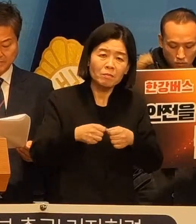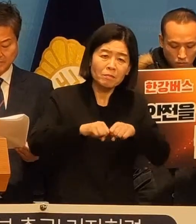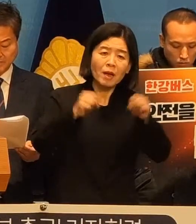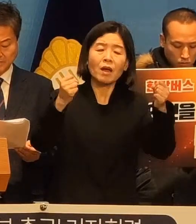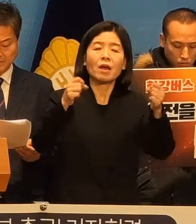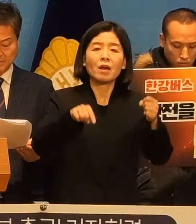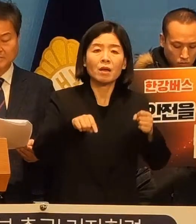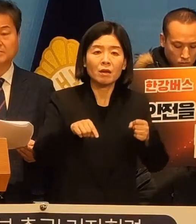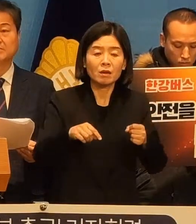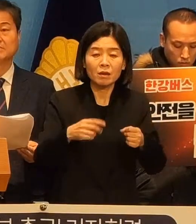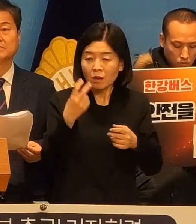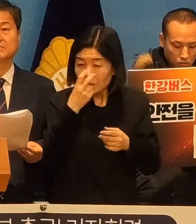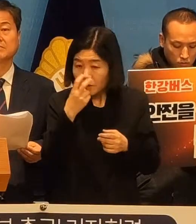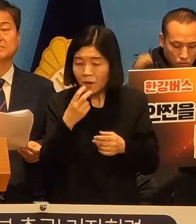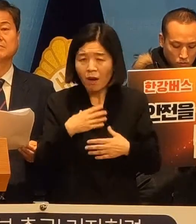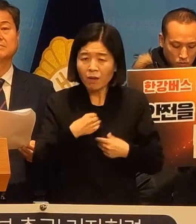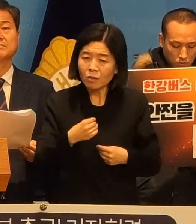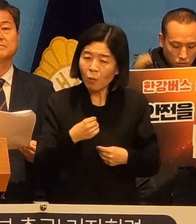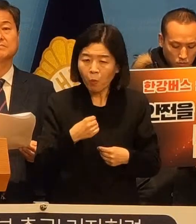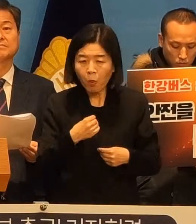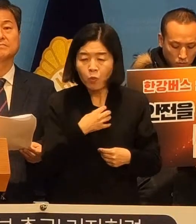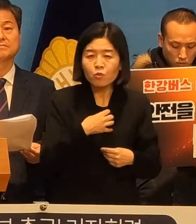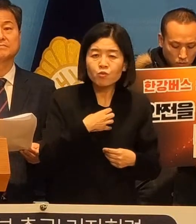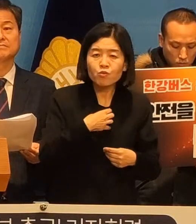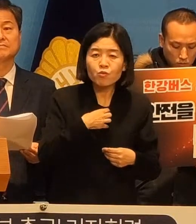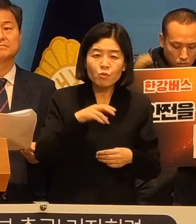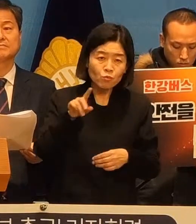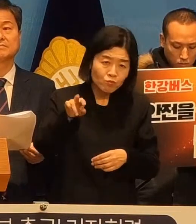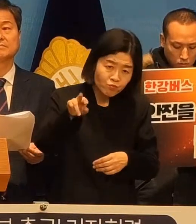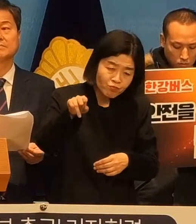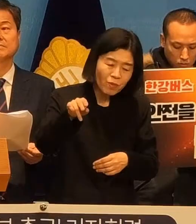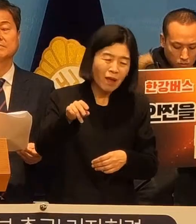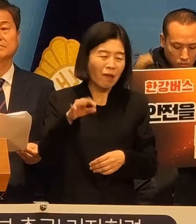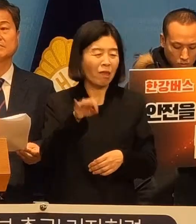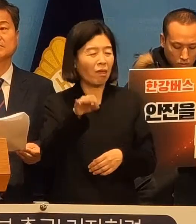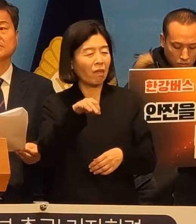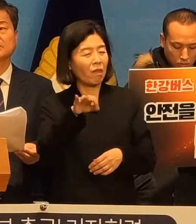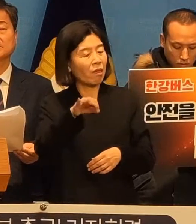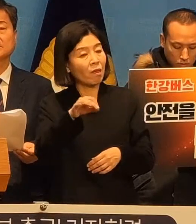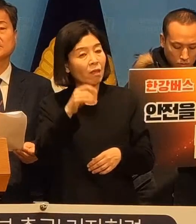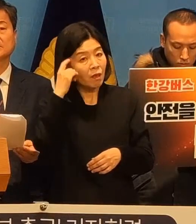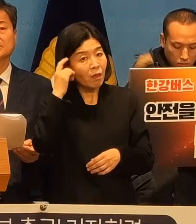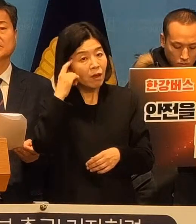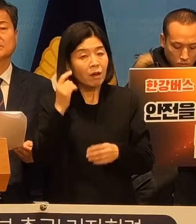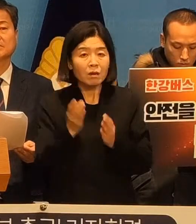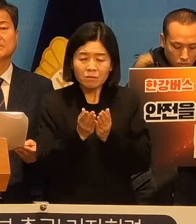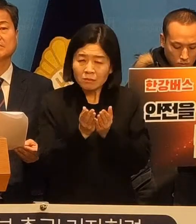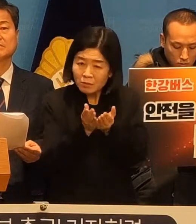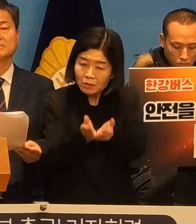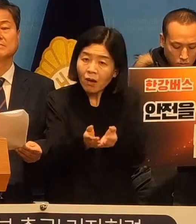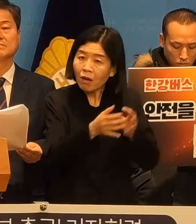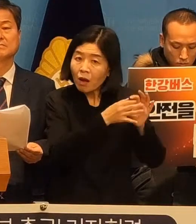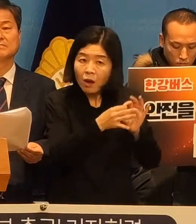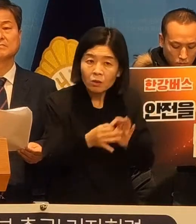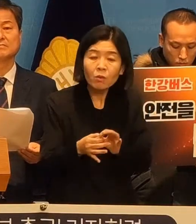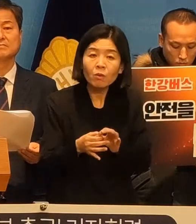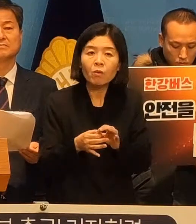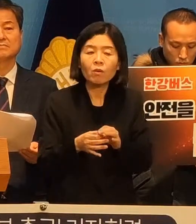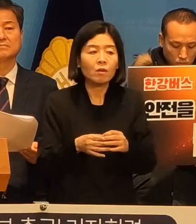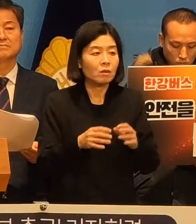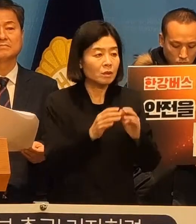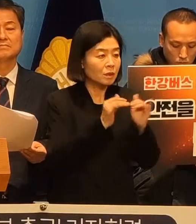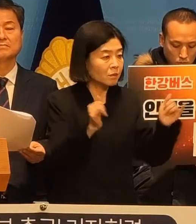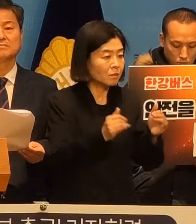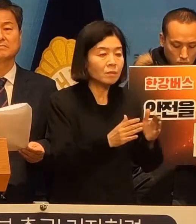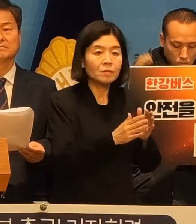합동점검에서 안전 관련 지적이 쏟아진 상황에서 그 지적을 사소하게 여기고 전면 운항을 강행하는 것은 시민의